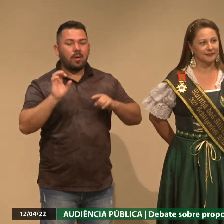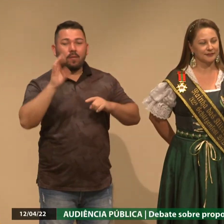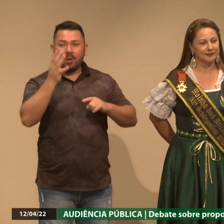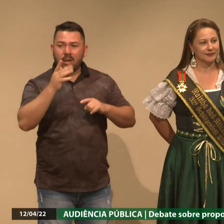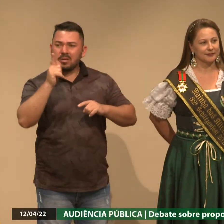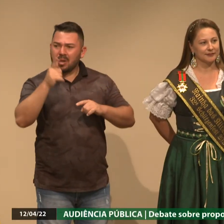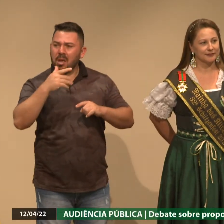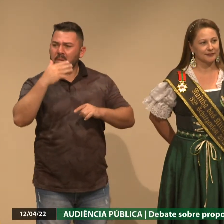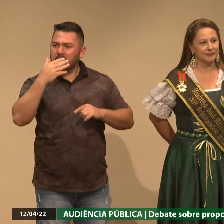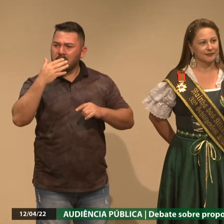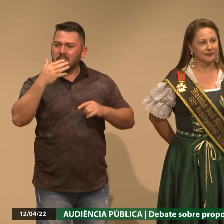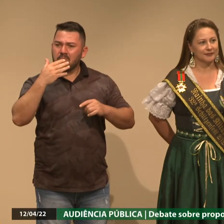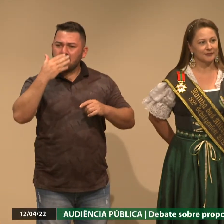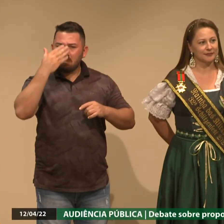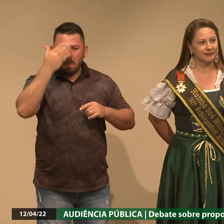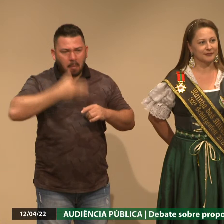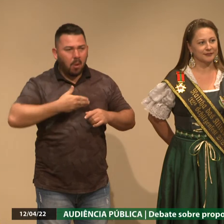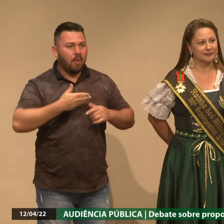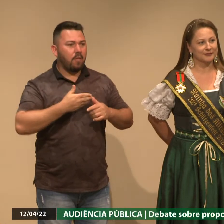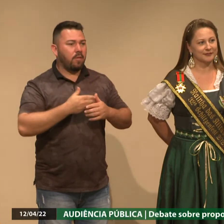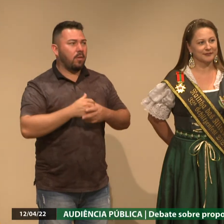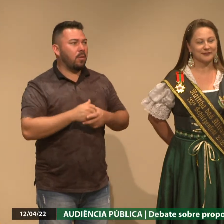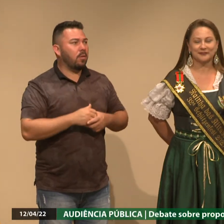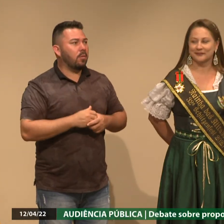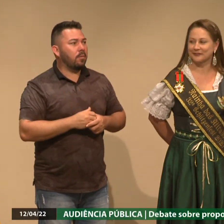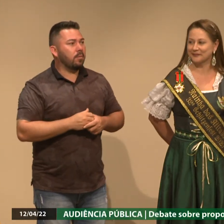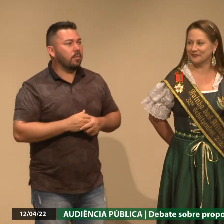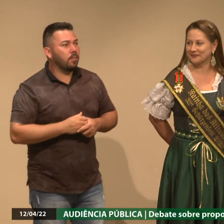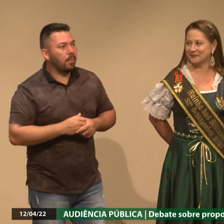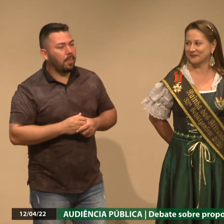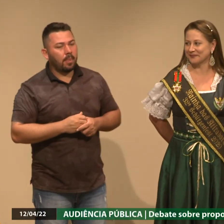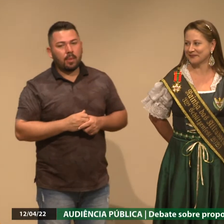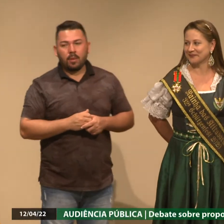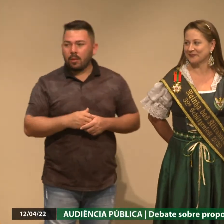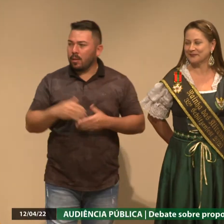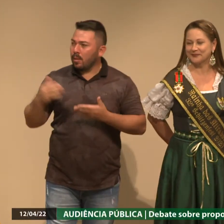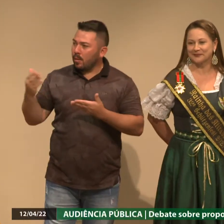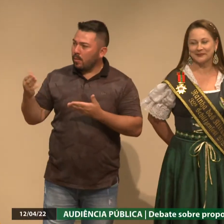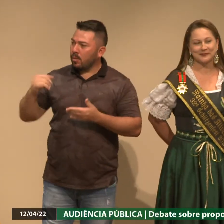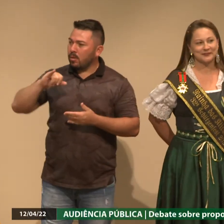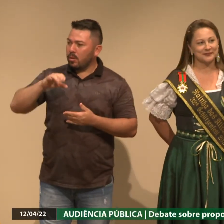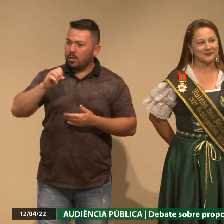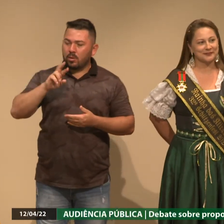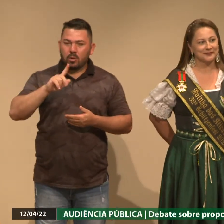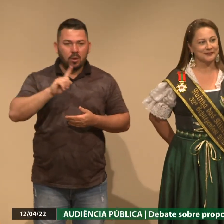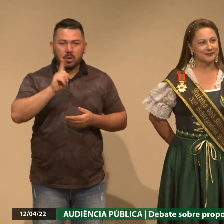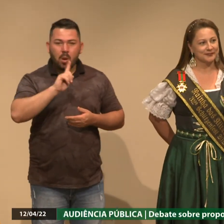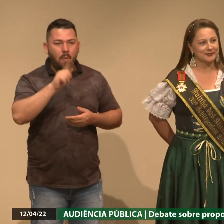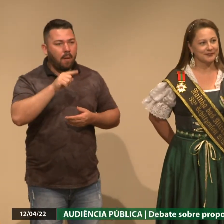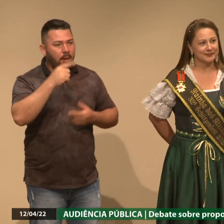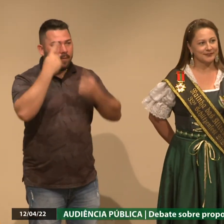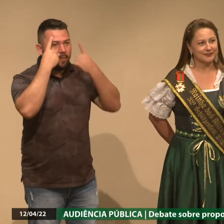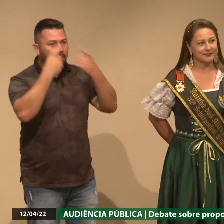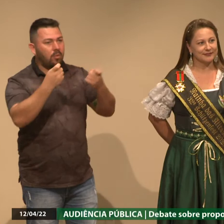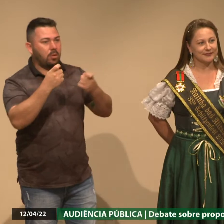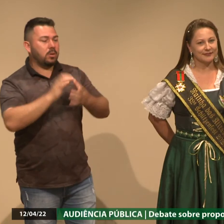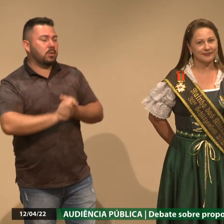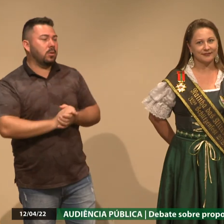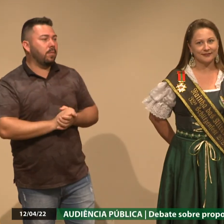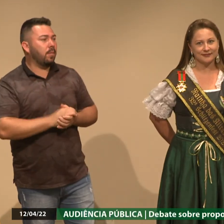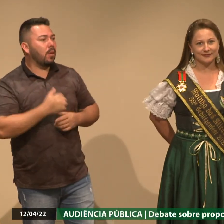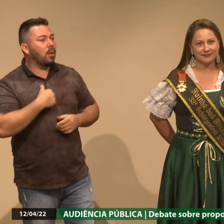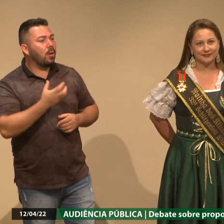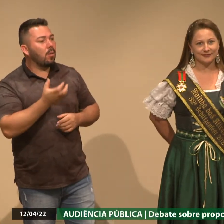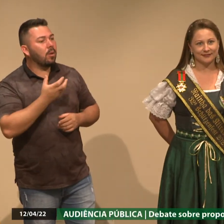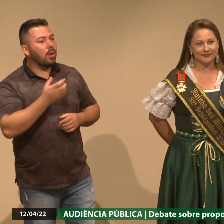prova de que armamento meu nobre Ministro não quer dizer violência eu quero